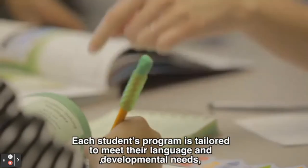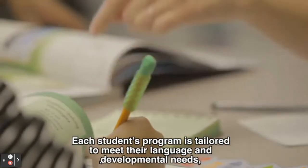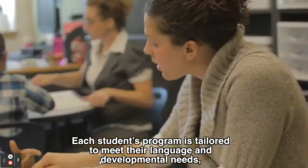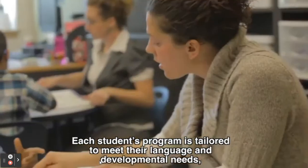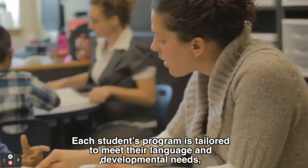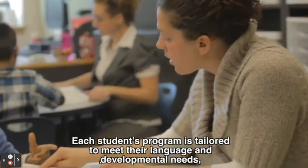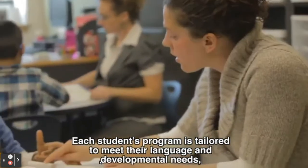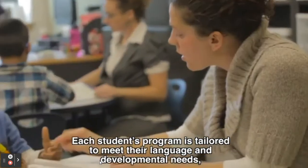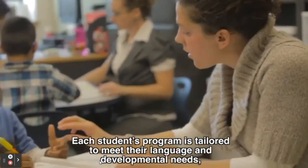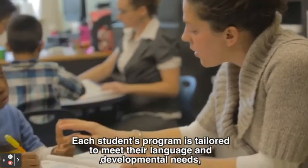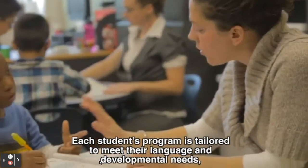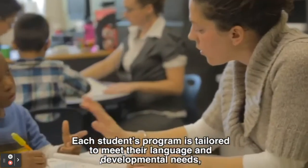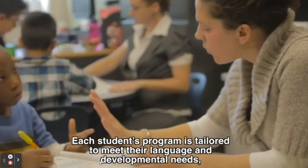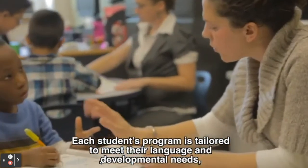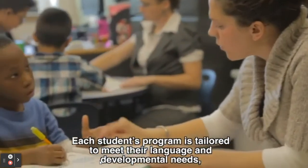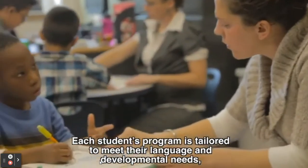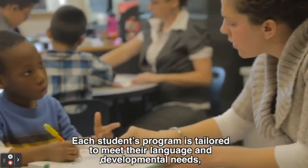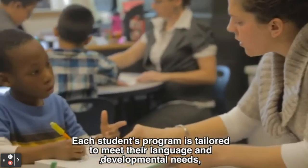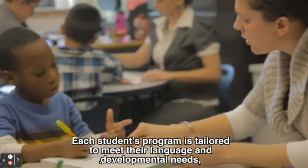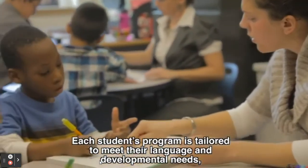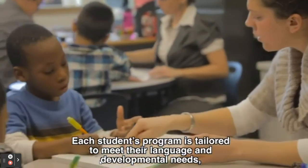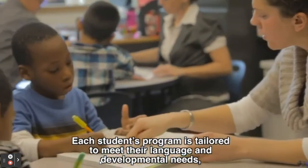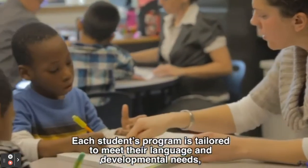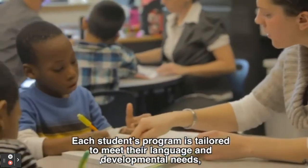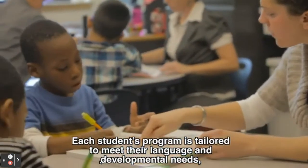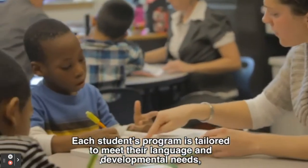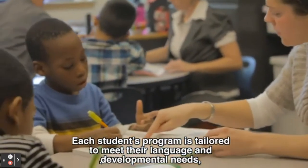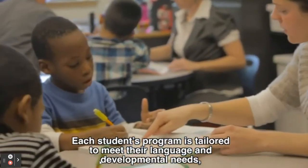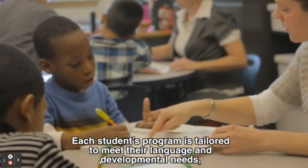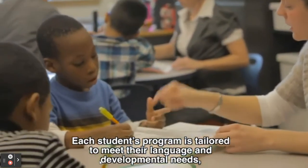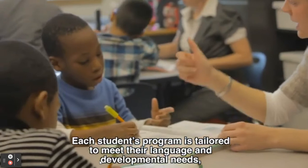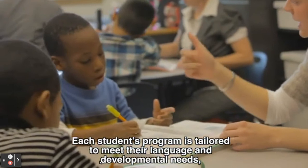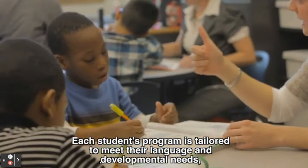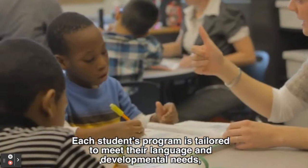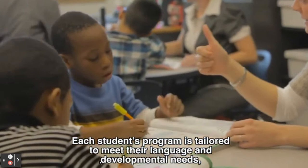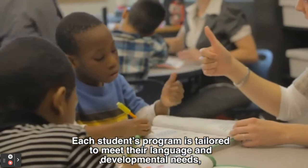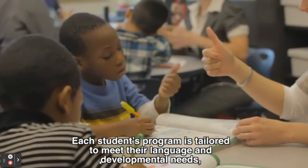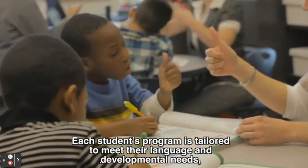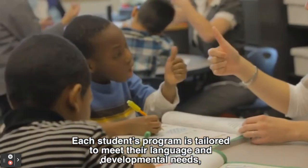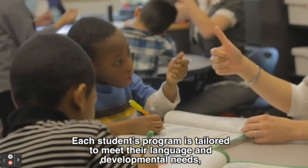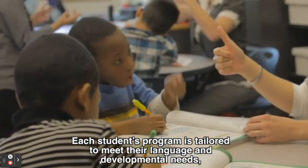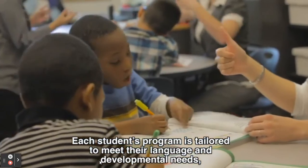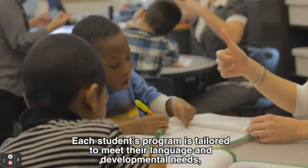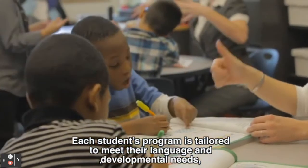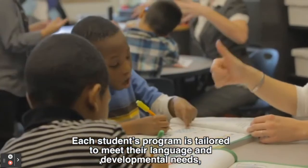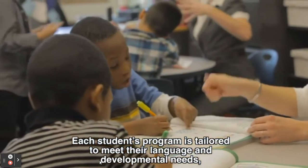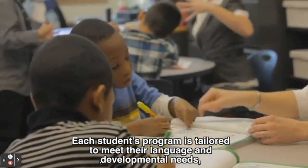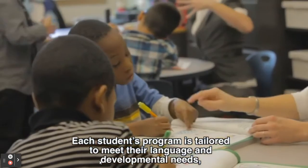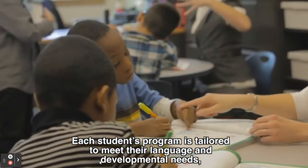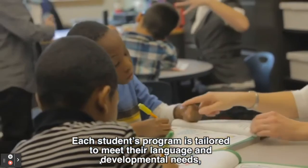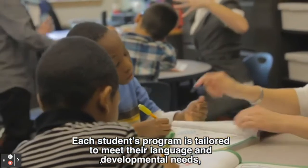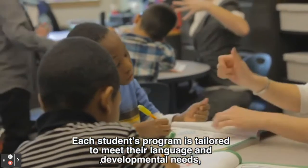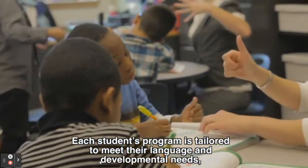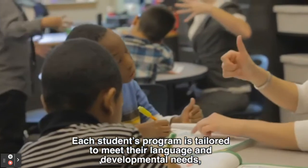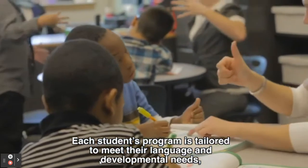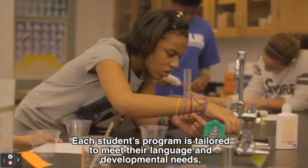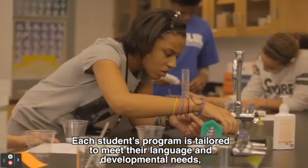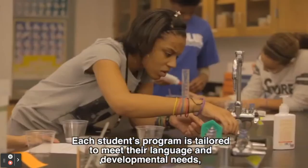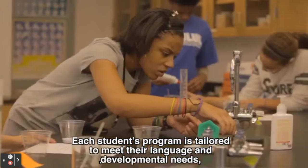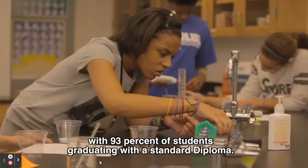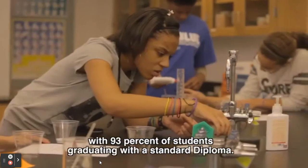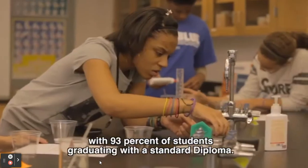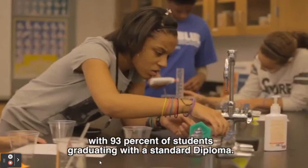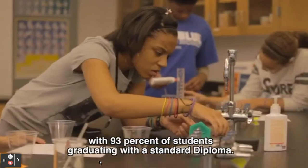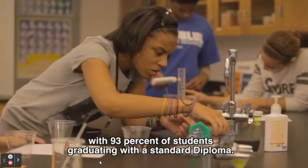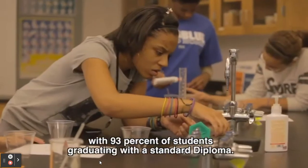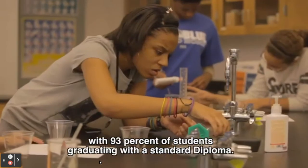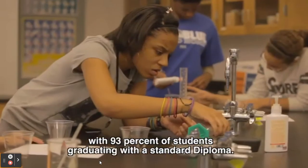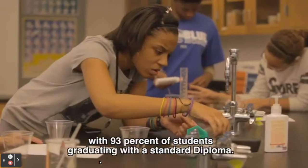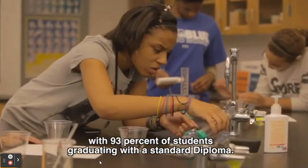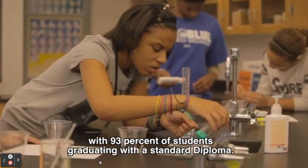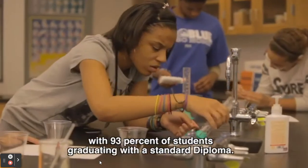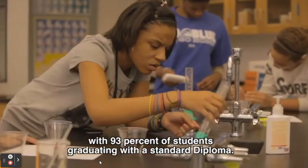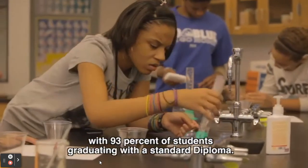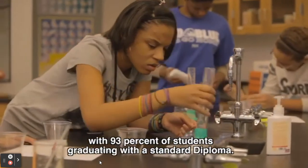signo americano o ASL e inglés. Cada programa del estudiante se hace para realizar